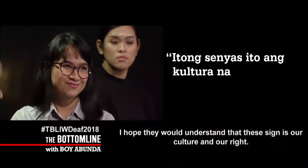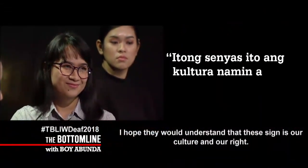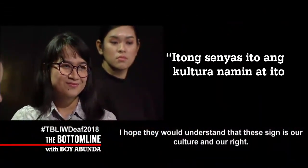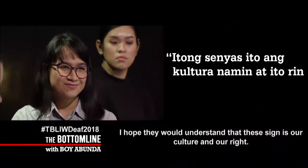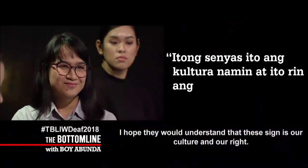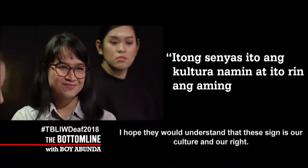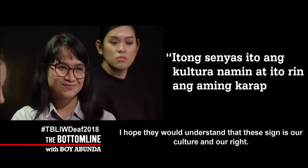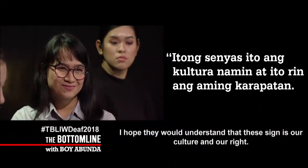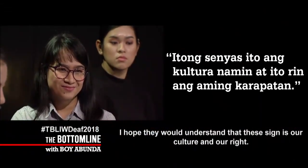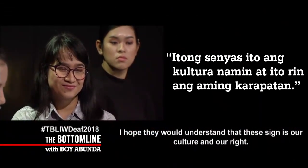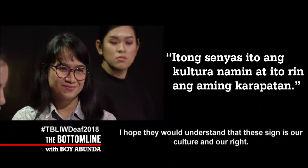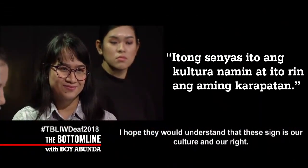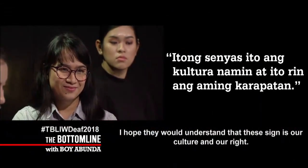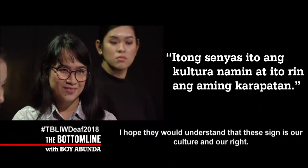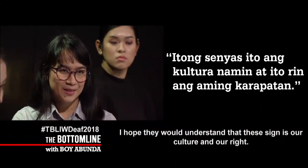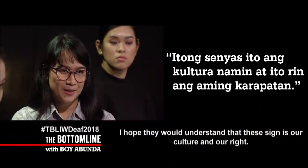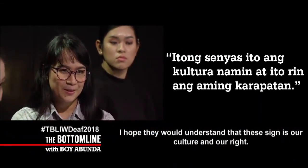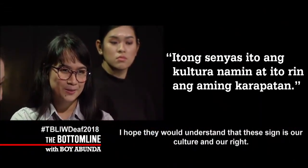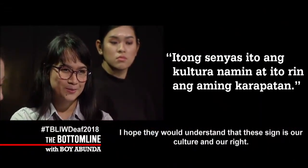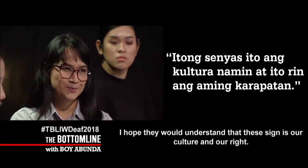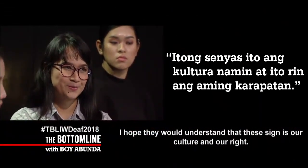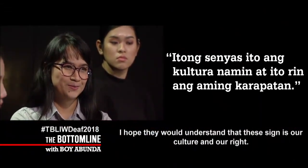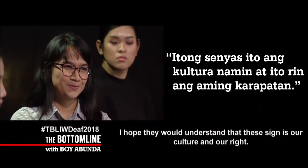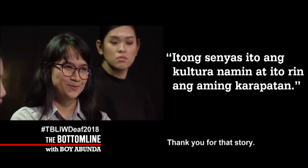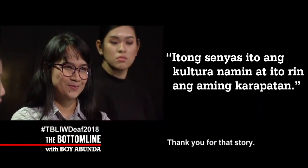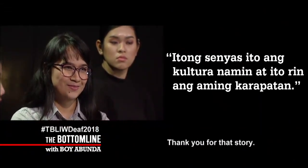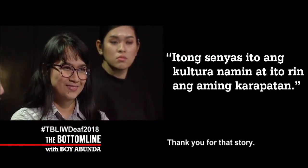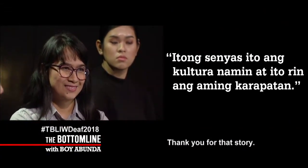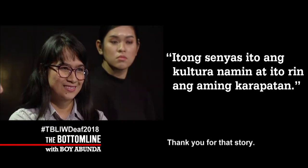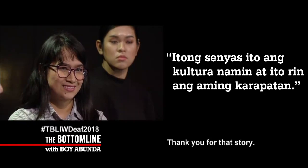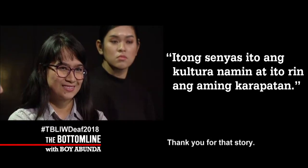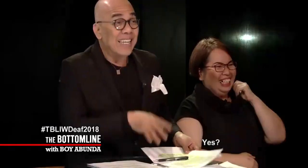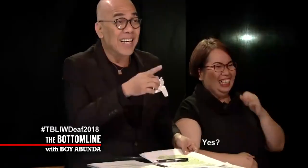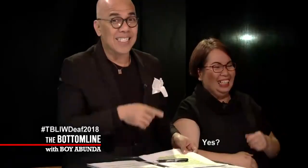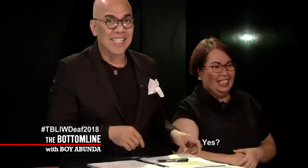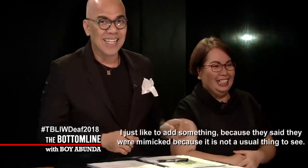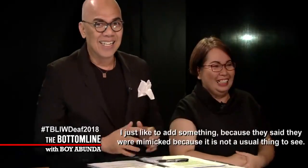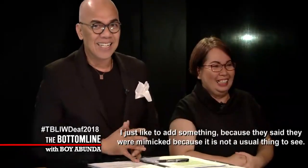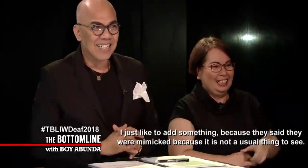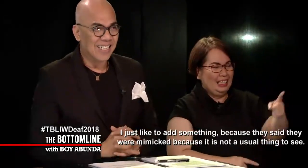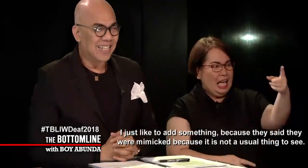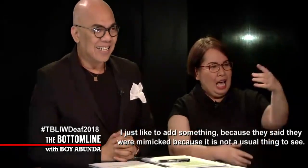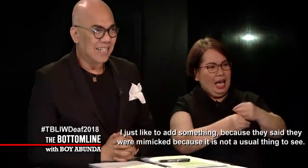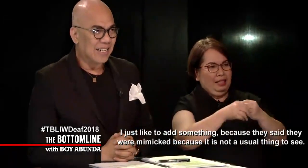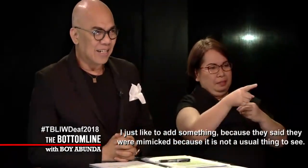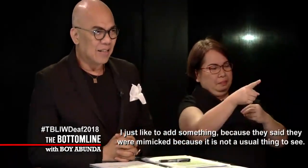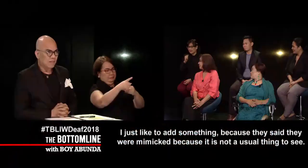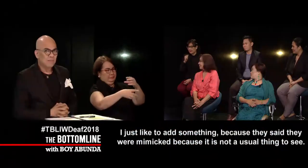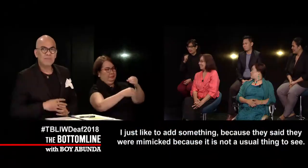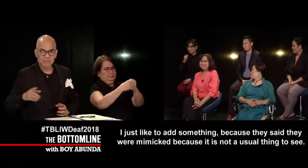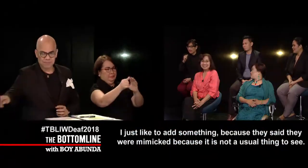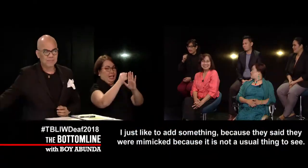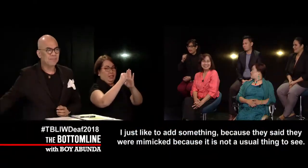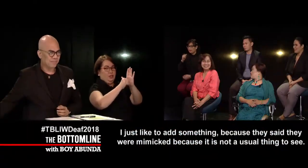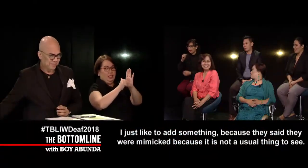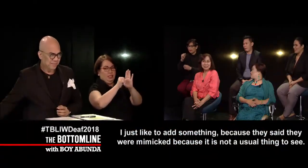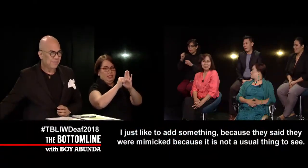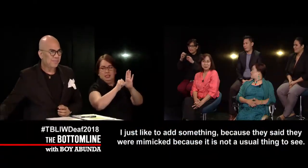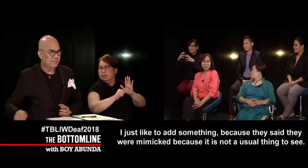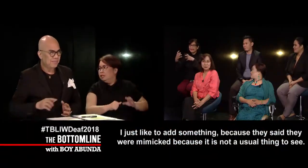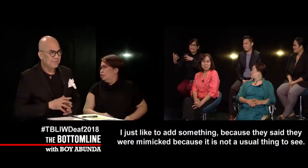senyas, ito ang kultura namin at ito rin ang aming karapatan. Thank you for that story. Yes. Nagdagdag lang ako kasi di ba sabi nga nila